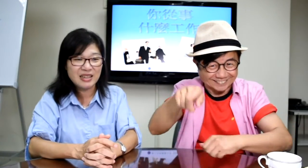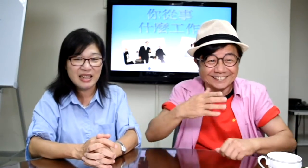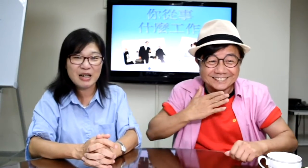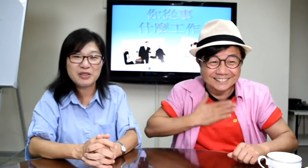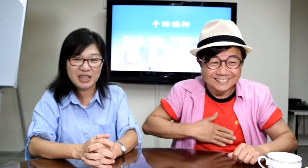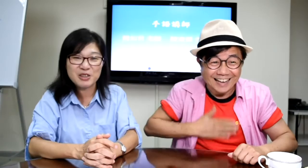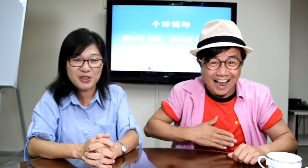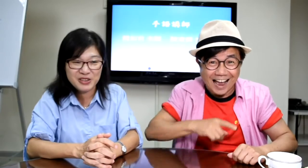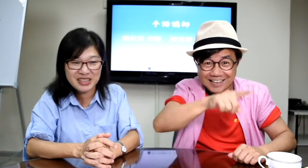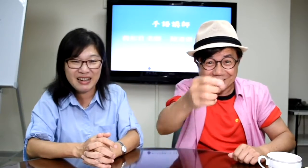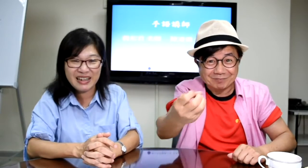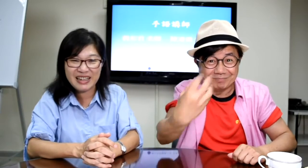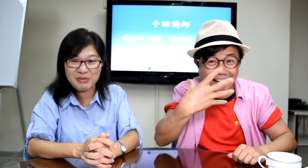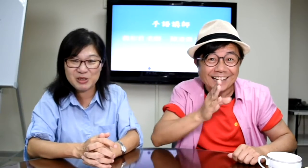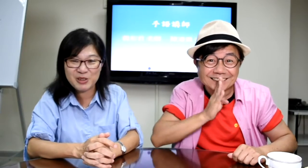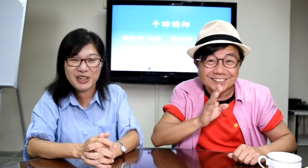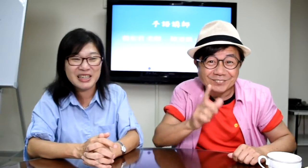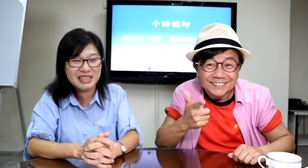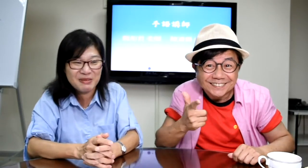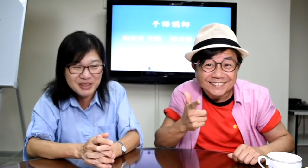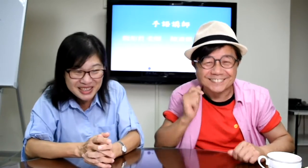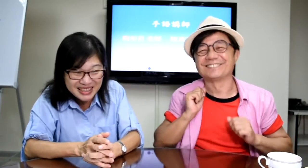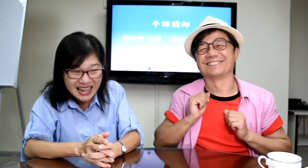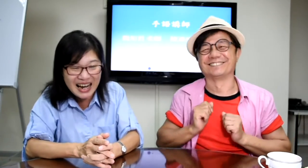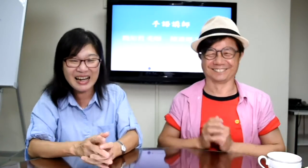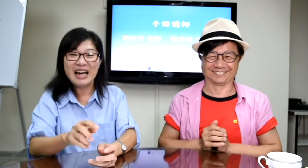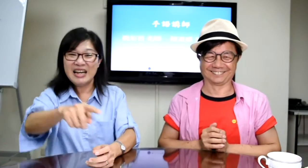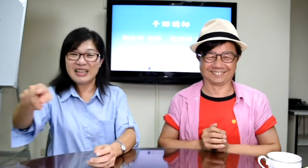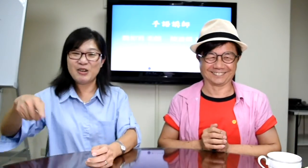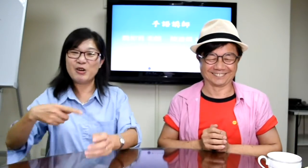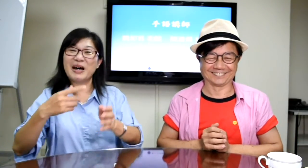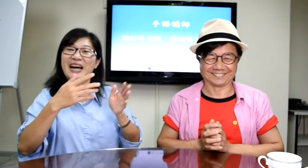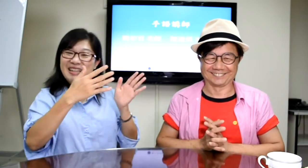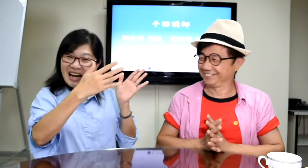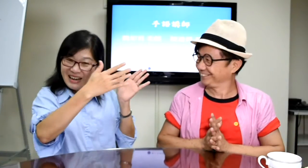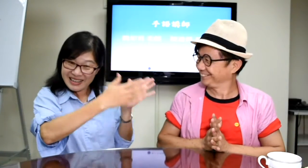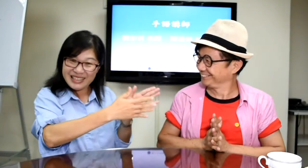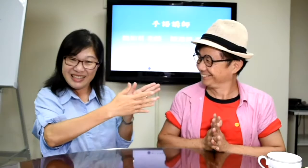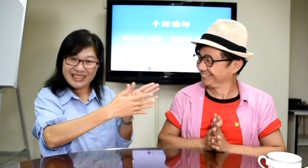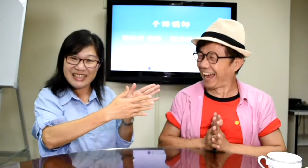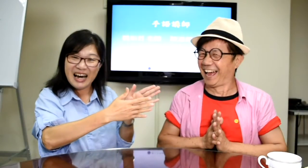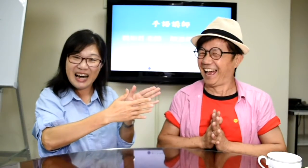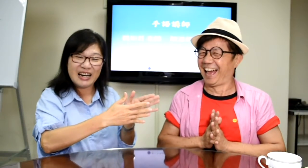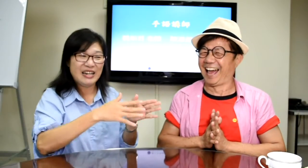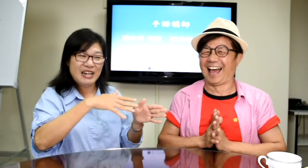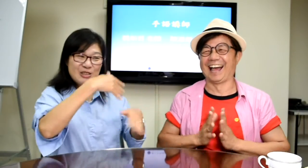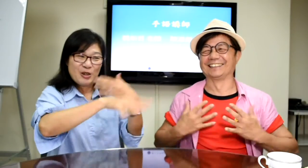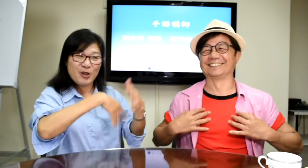看我教手语就知道了，你们说是不是啊？那我们好一起向手语